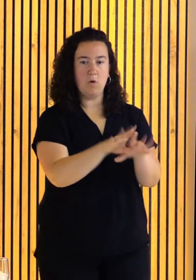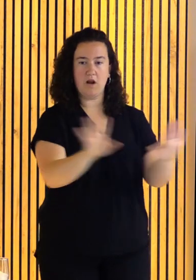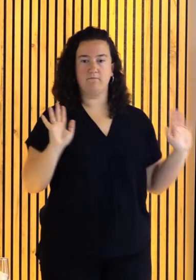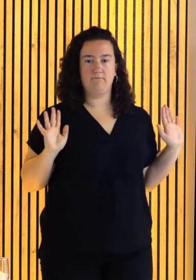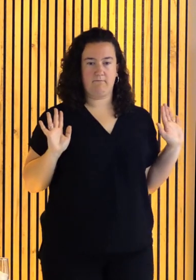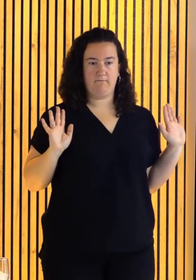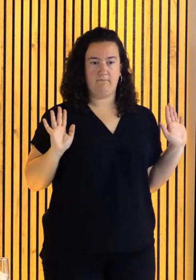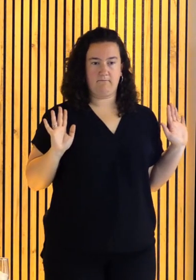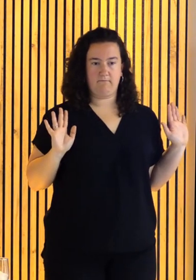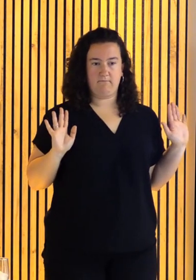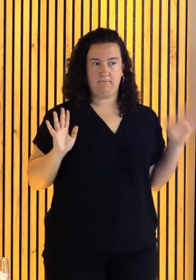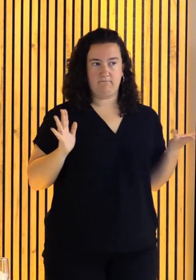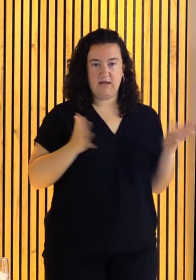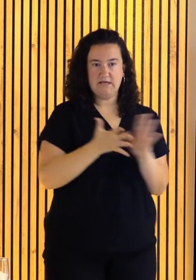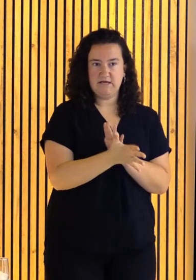generorik